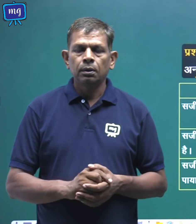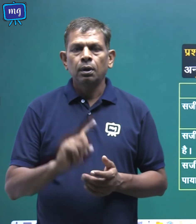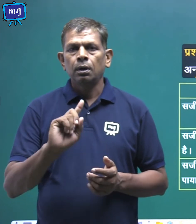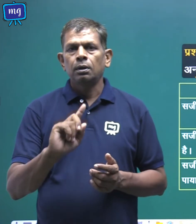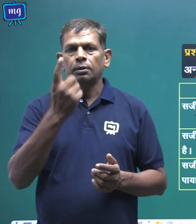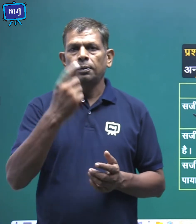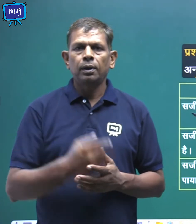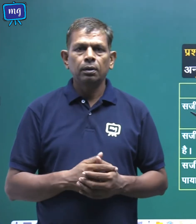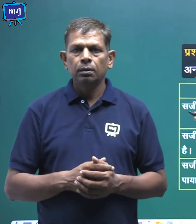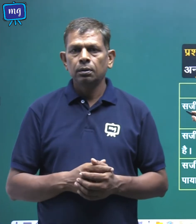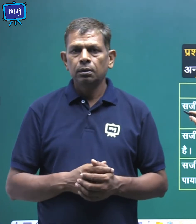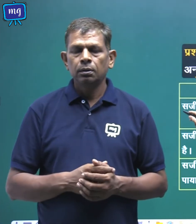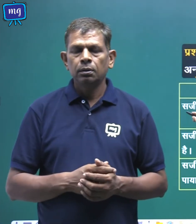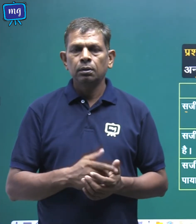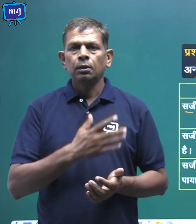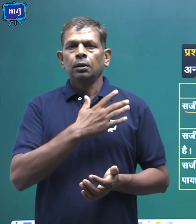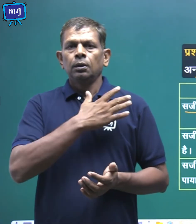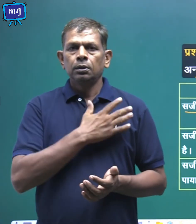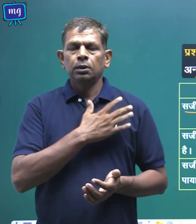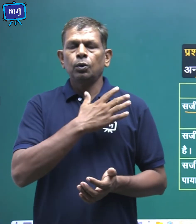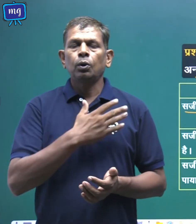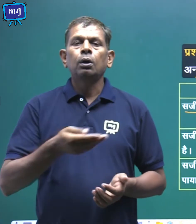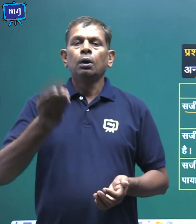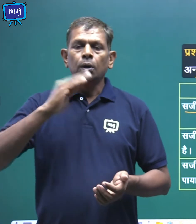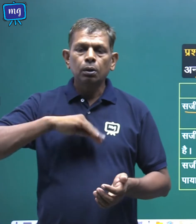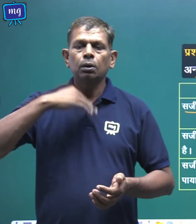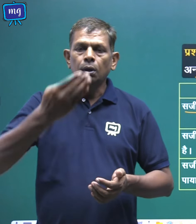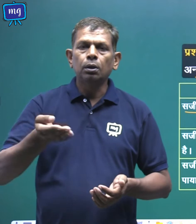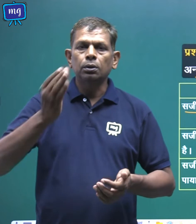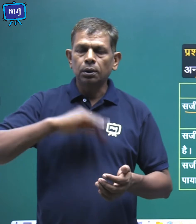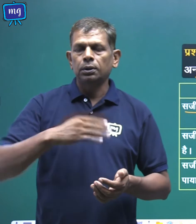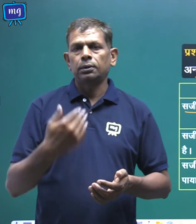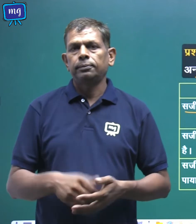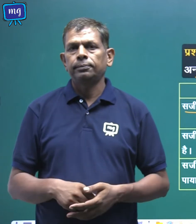सबसे पहले है सजीव सांस लेते हैं,